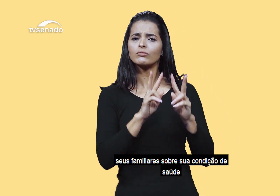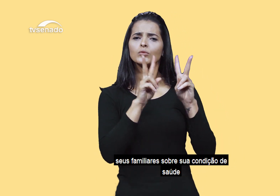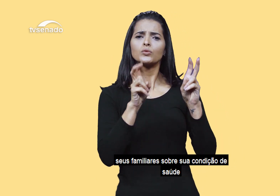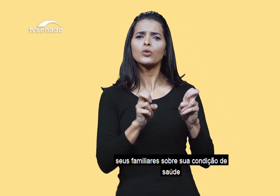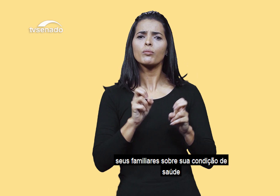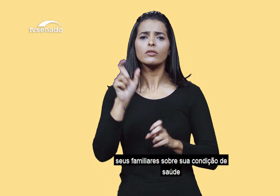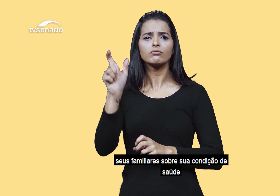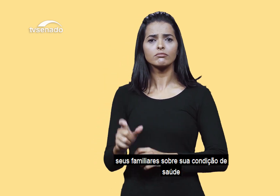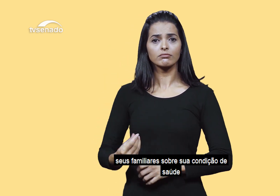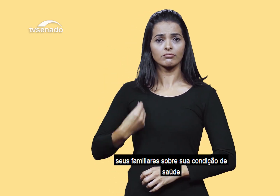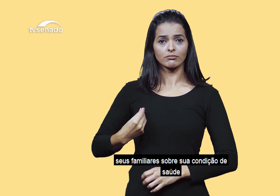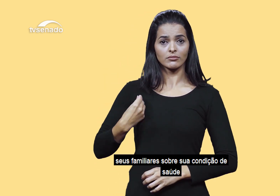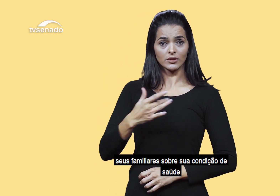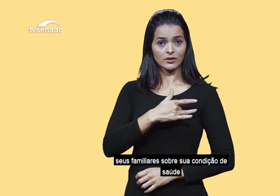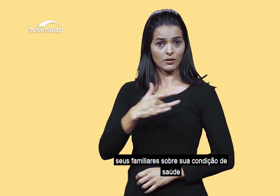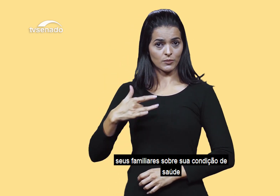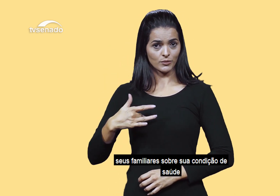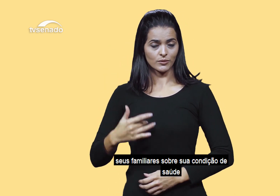condição de saúde.